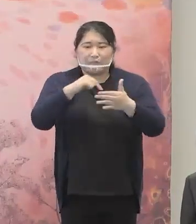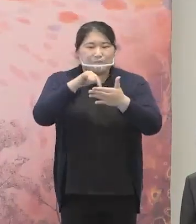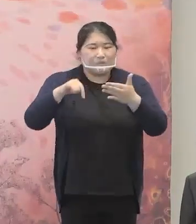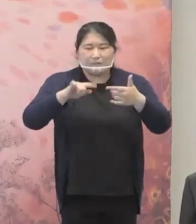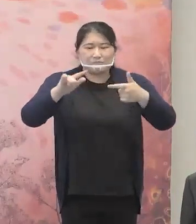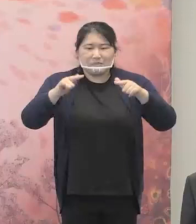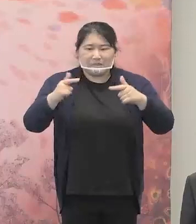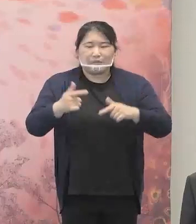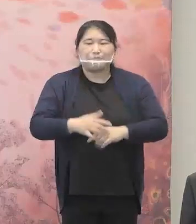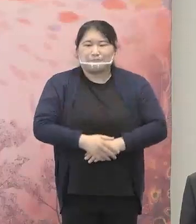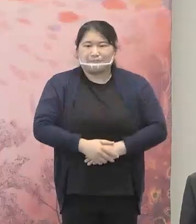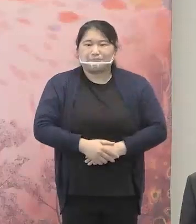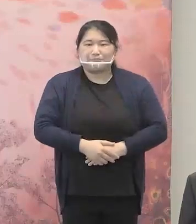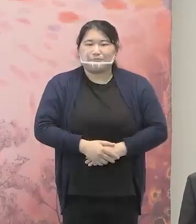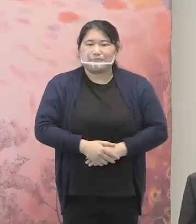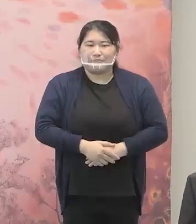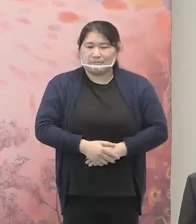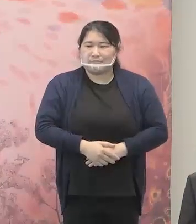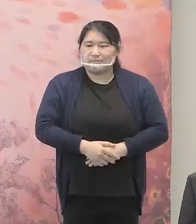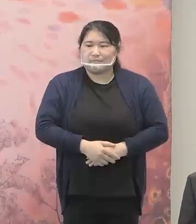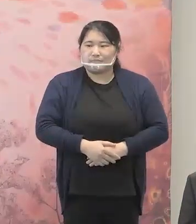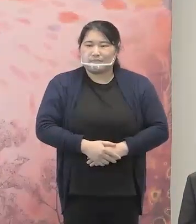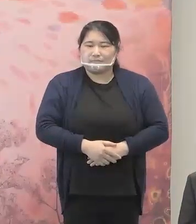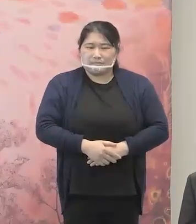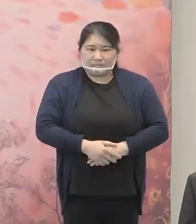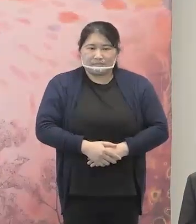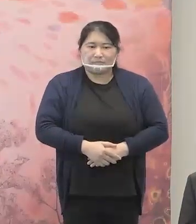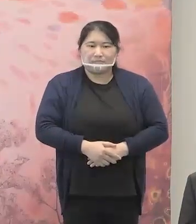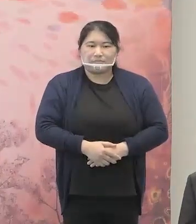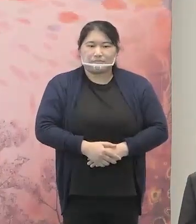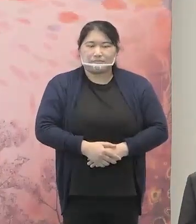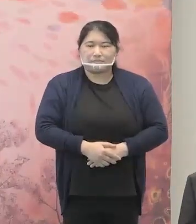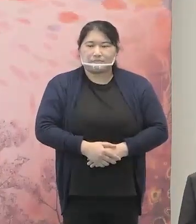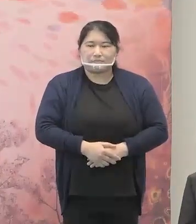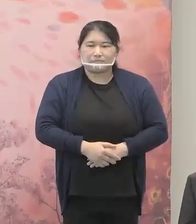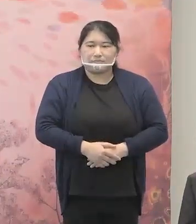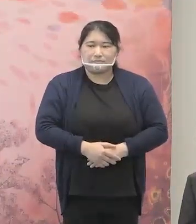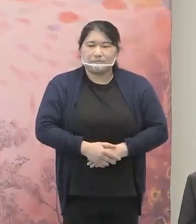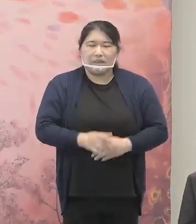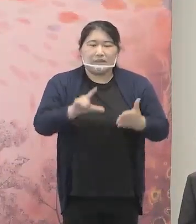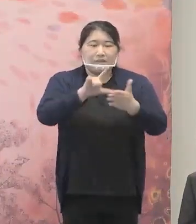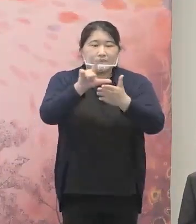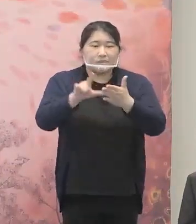くというテーマを持った曜日にしていければと思ってございます。下の地域お